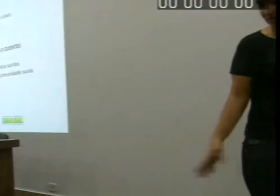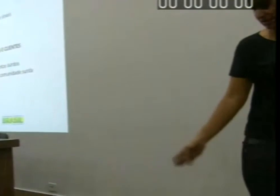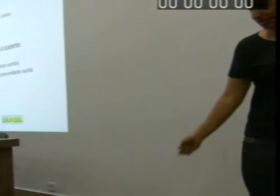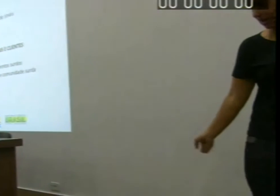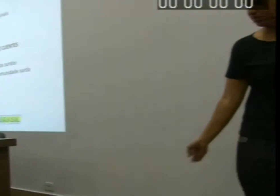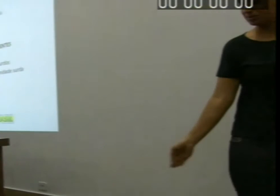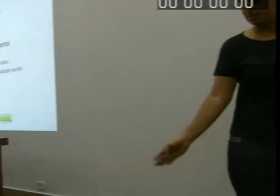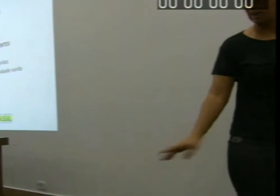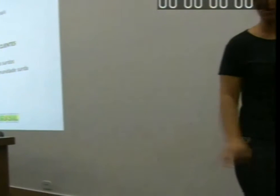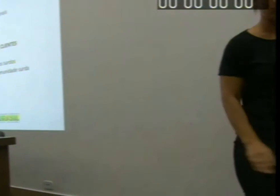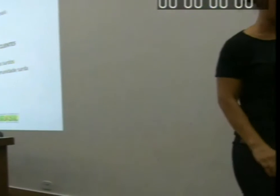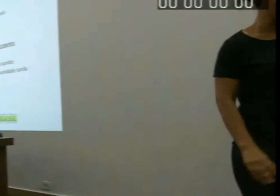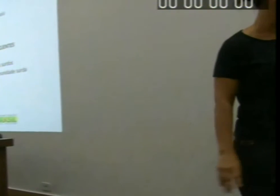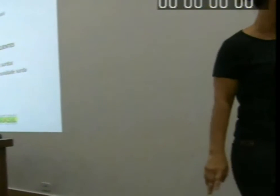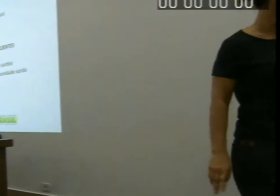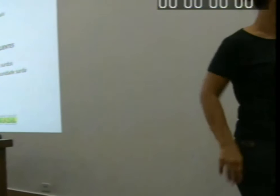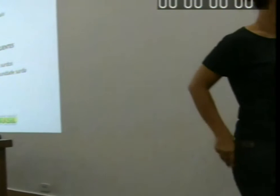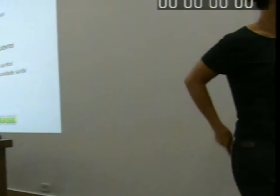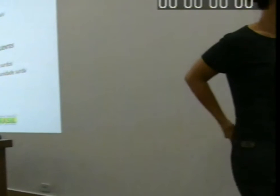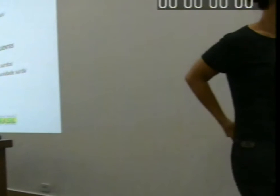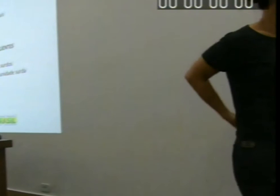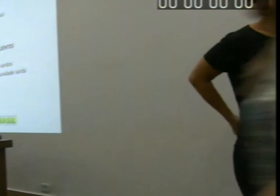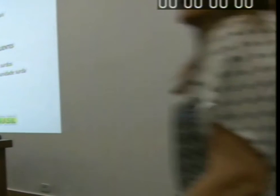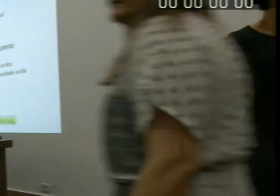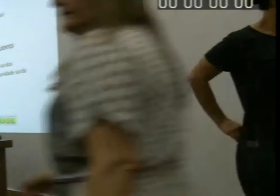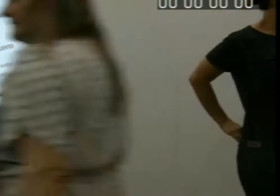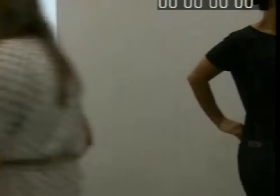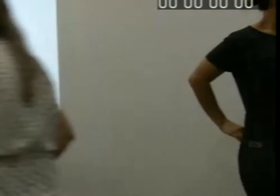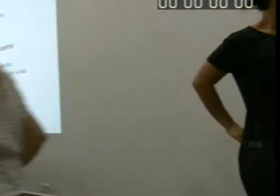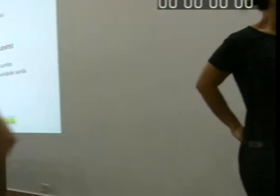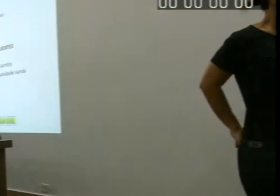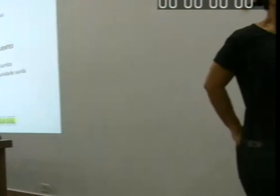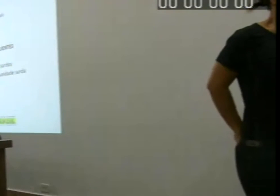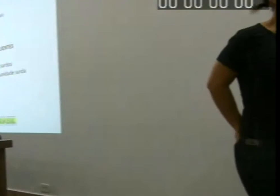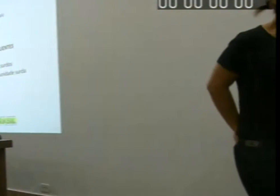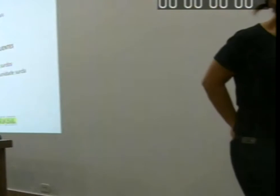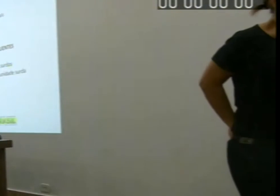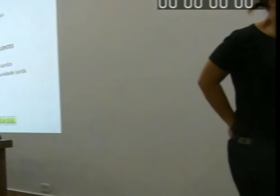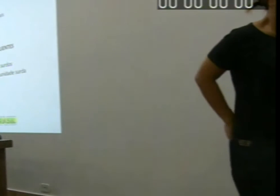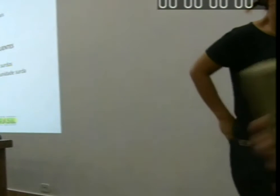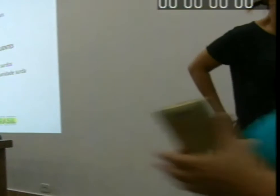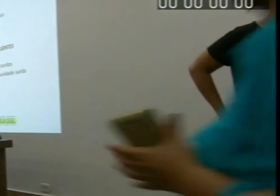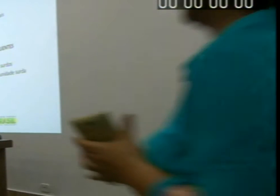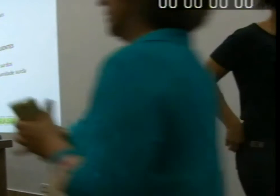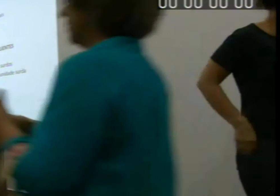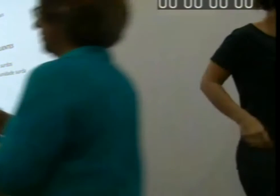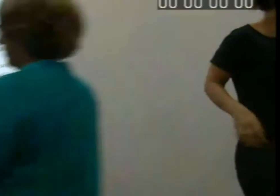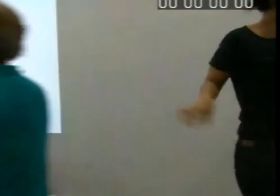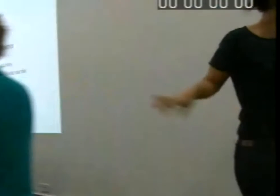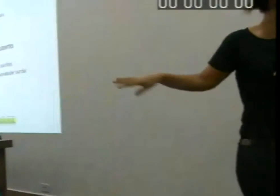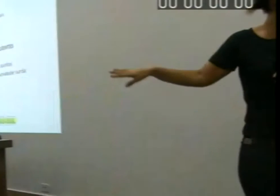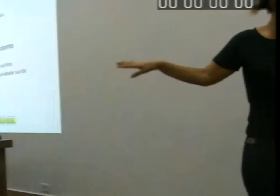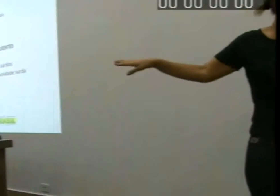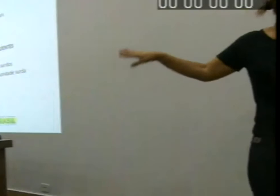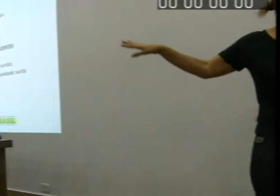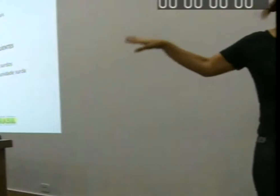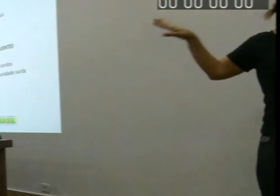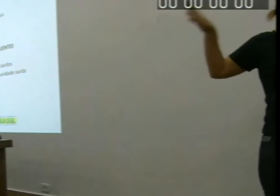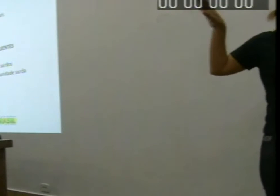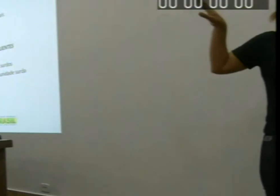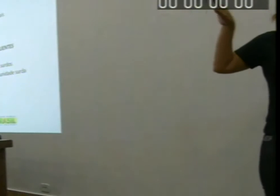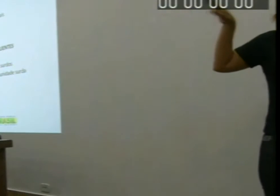agora o aonde aqui ah uma moça ficando já com a c